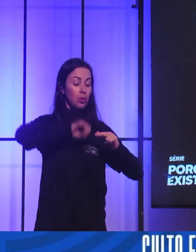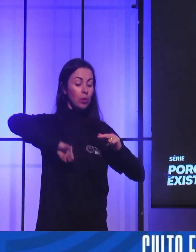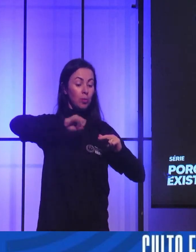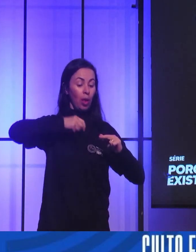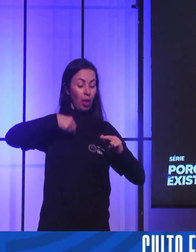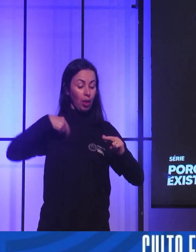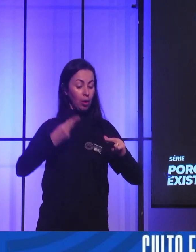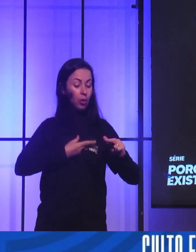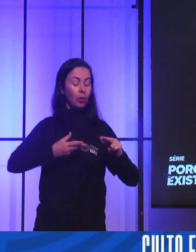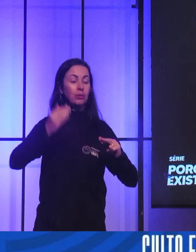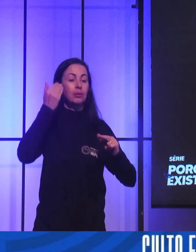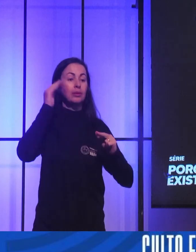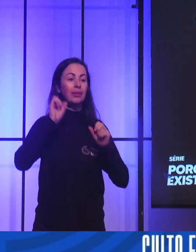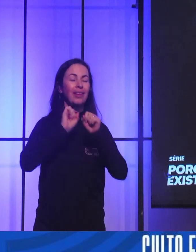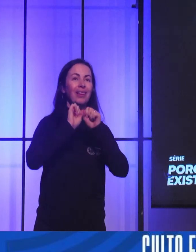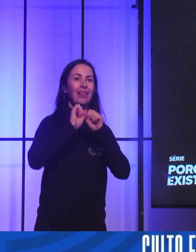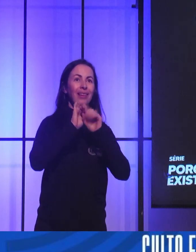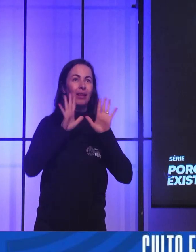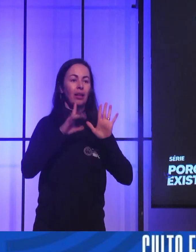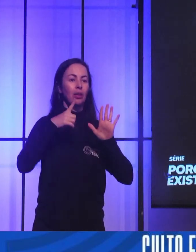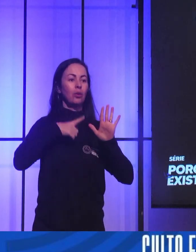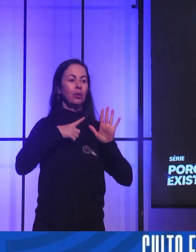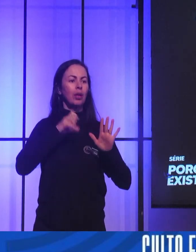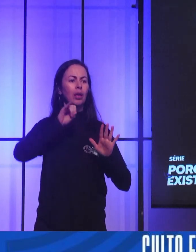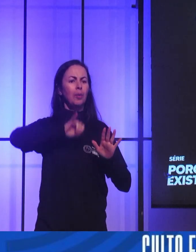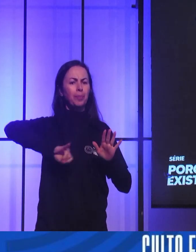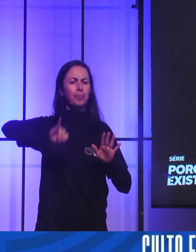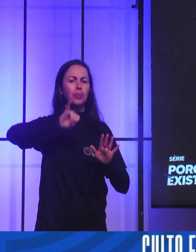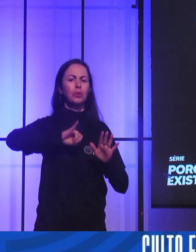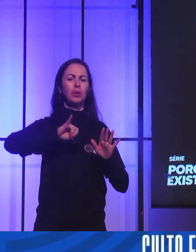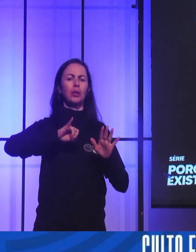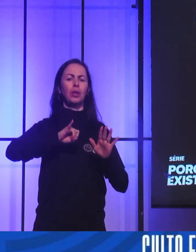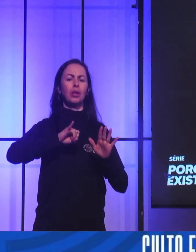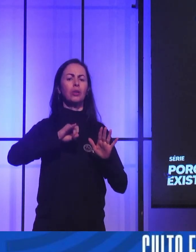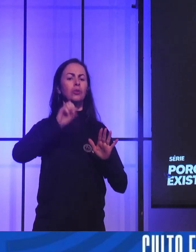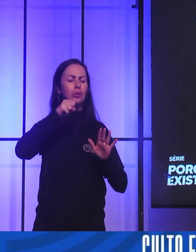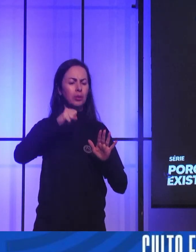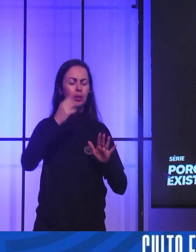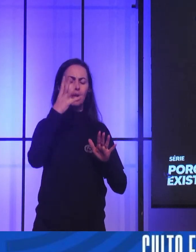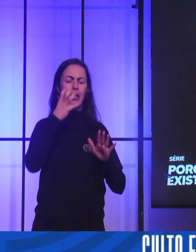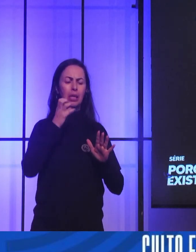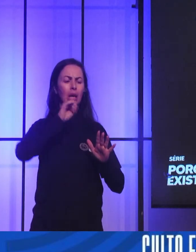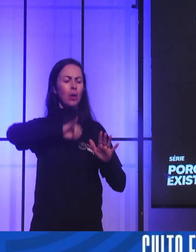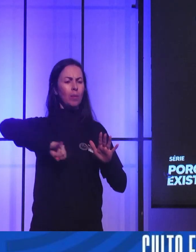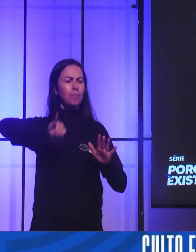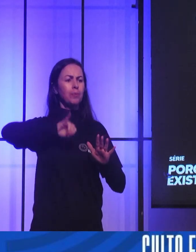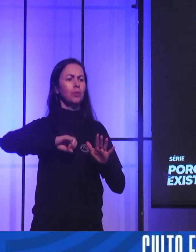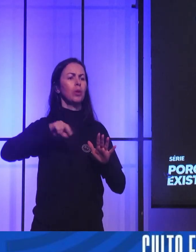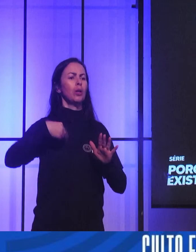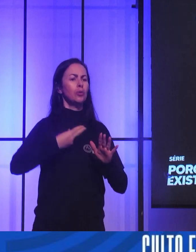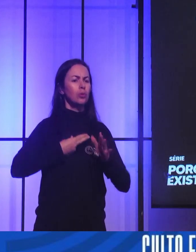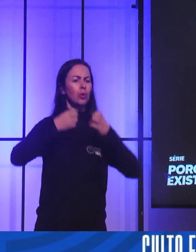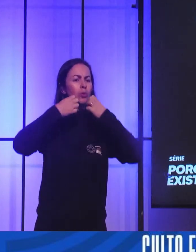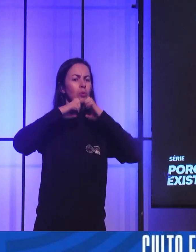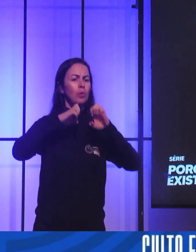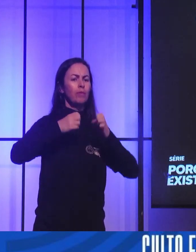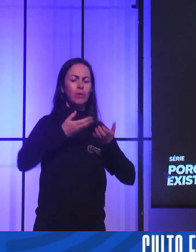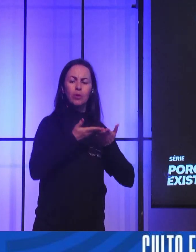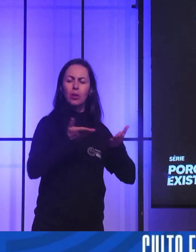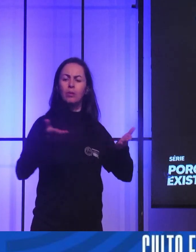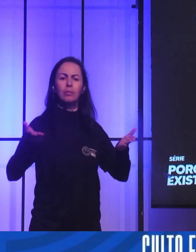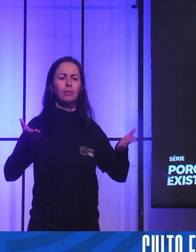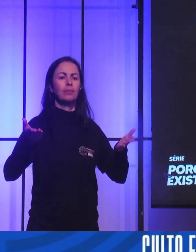importância, a seriedade, as consequências de levar esse Evangelho. Por